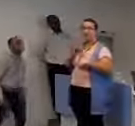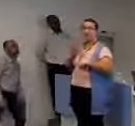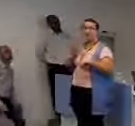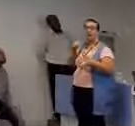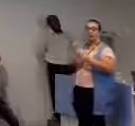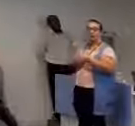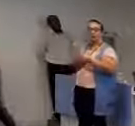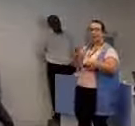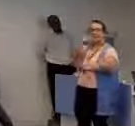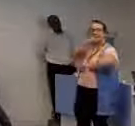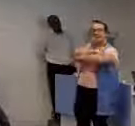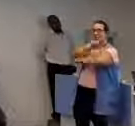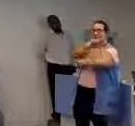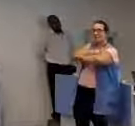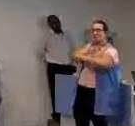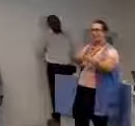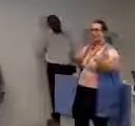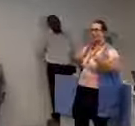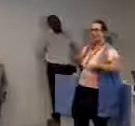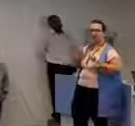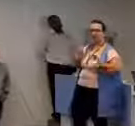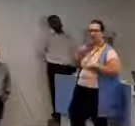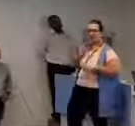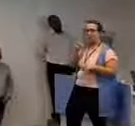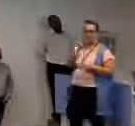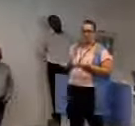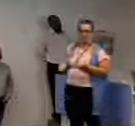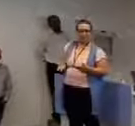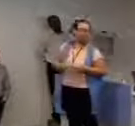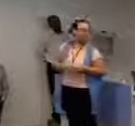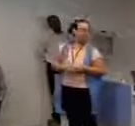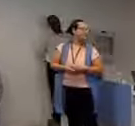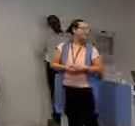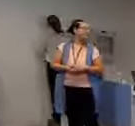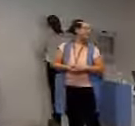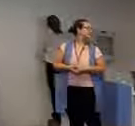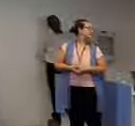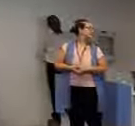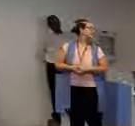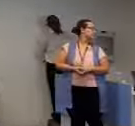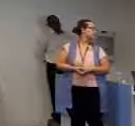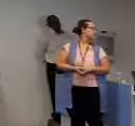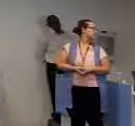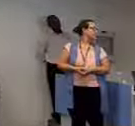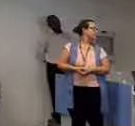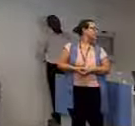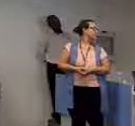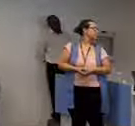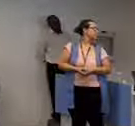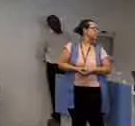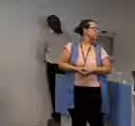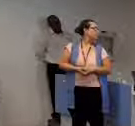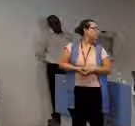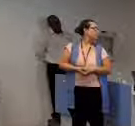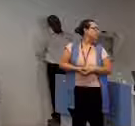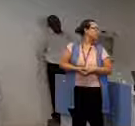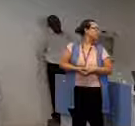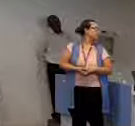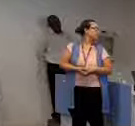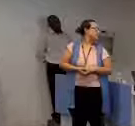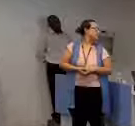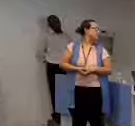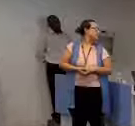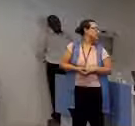de estampagem. Tá ok? Muito bem. Vamos avançar aí. Um outro